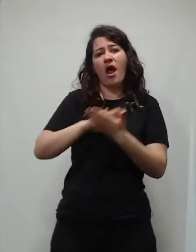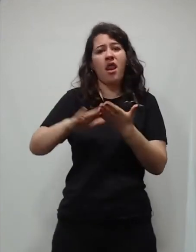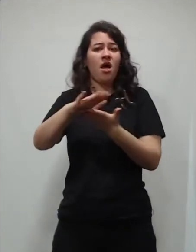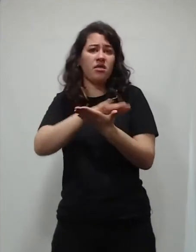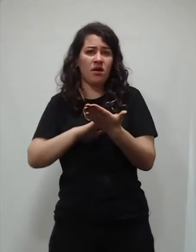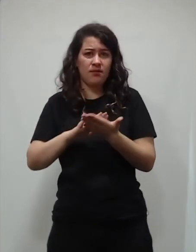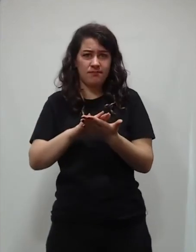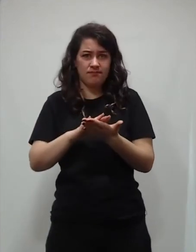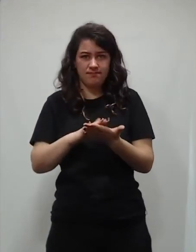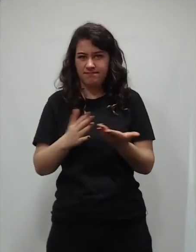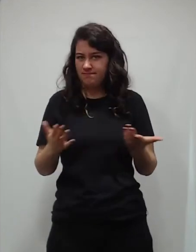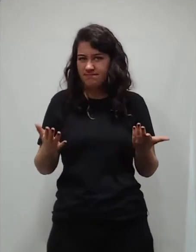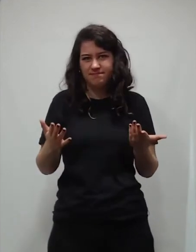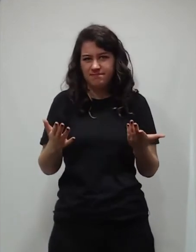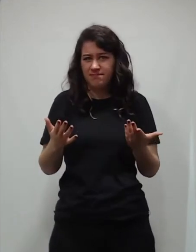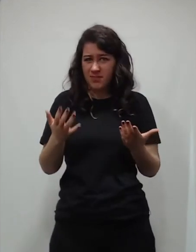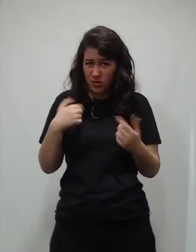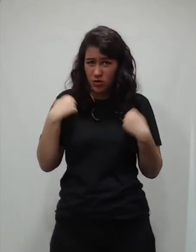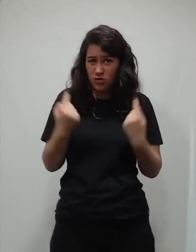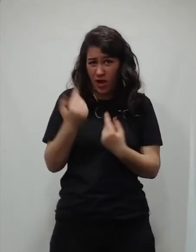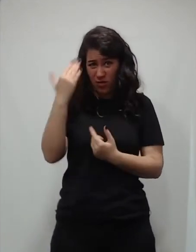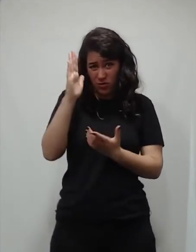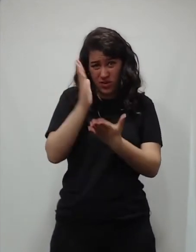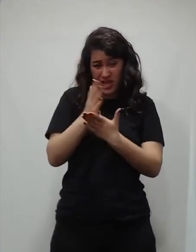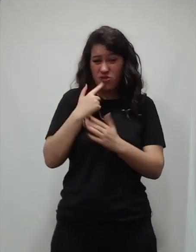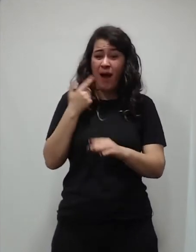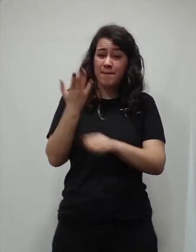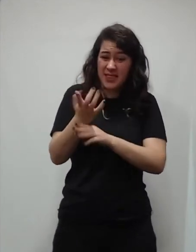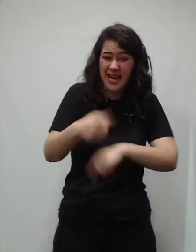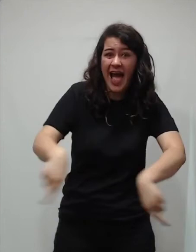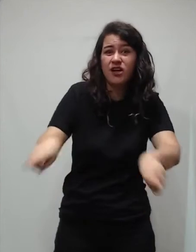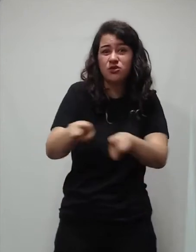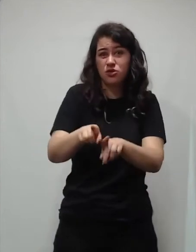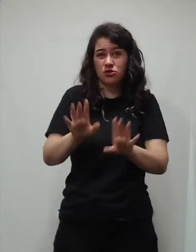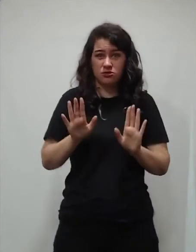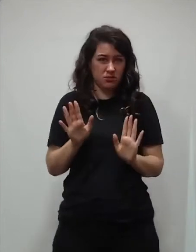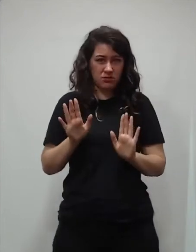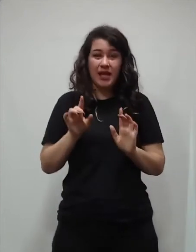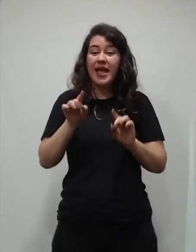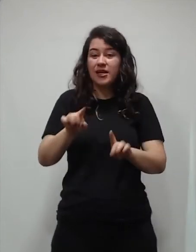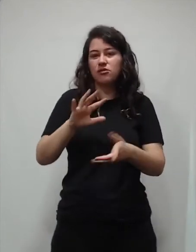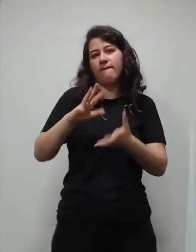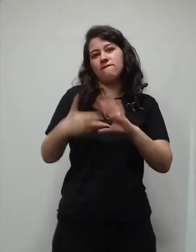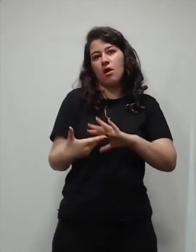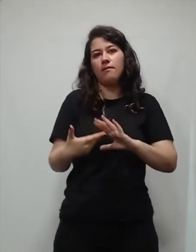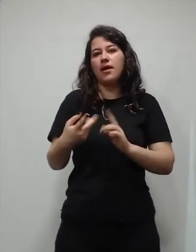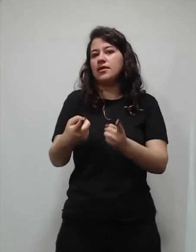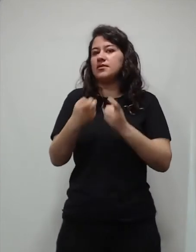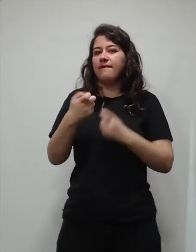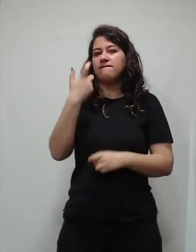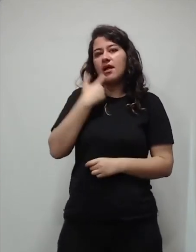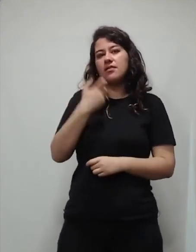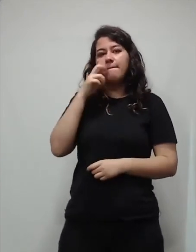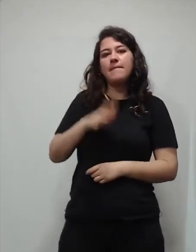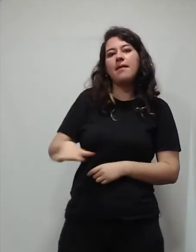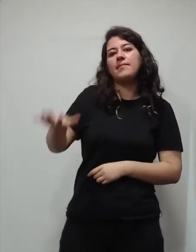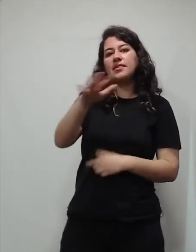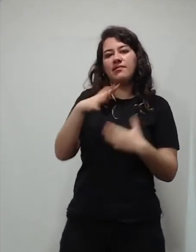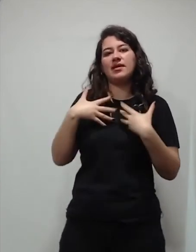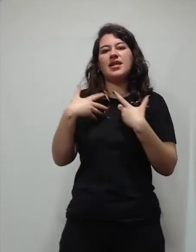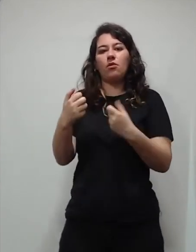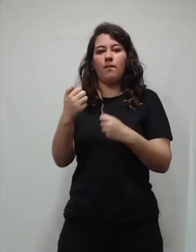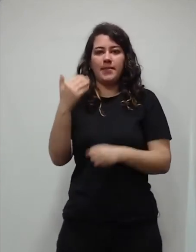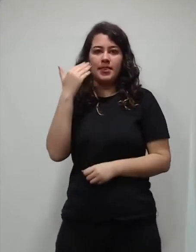enojen. ¿Tenemos derecho a los adultos a exigir eso? Eso es pensar en términos de perspectiva de salud mental.